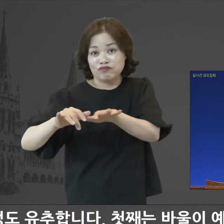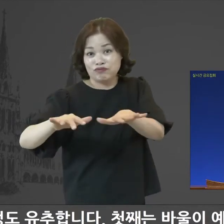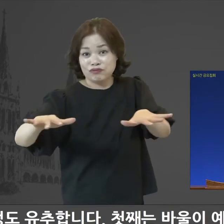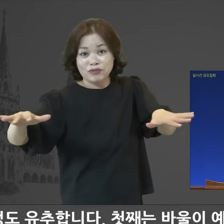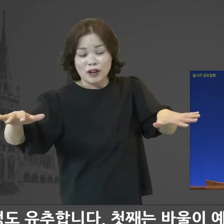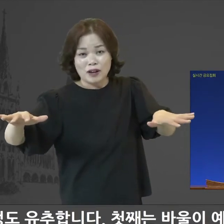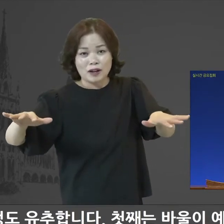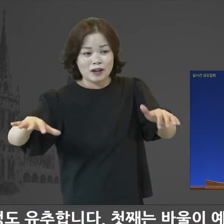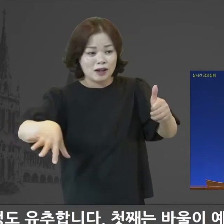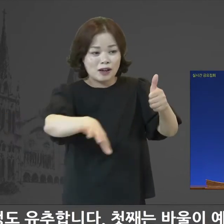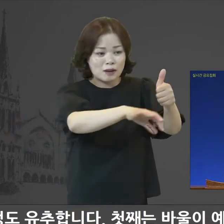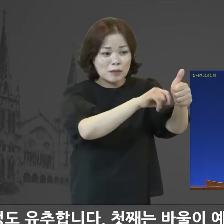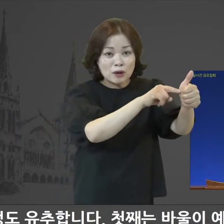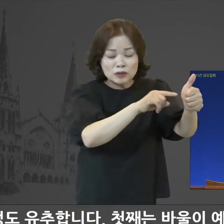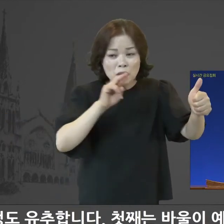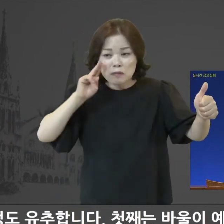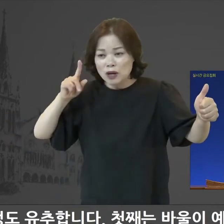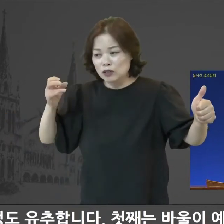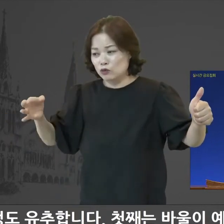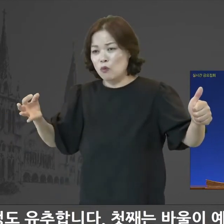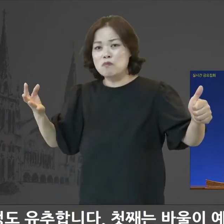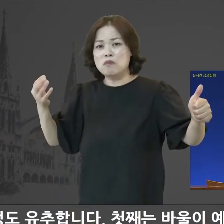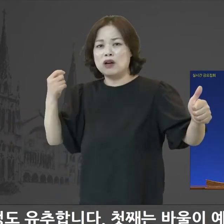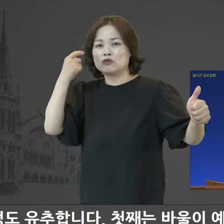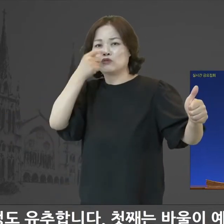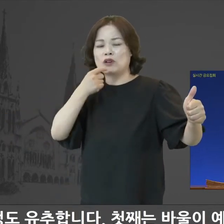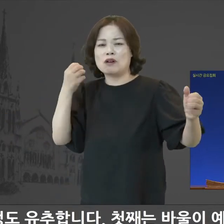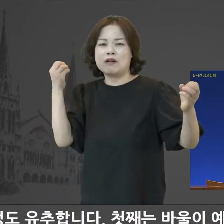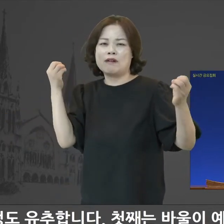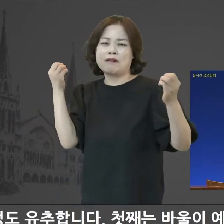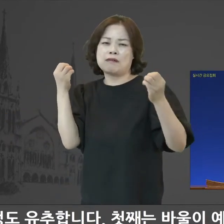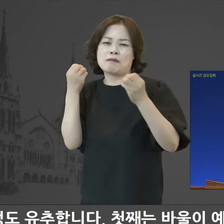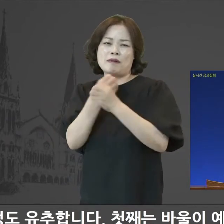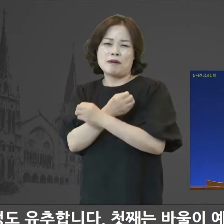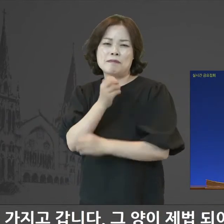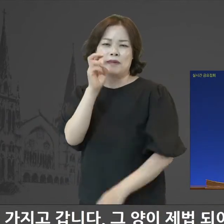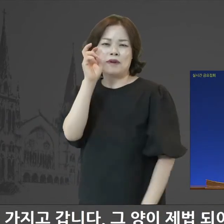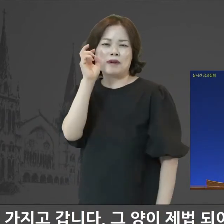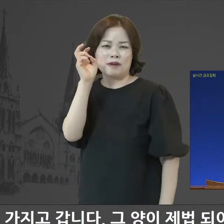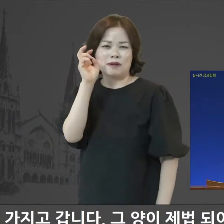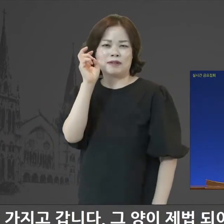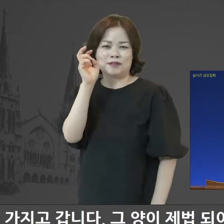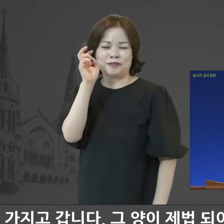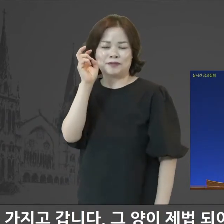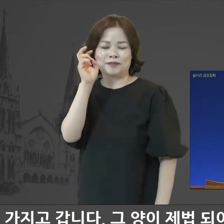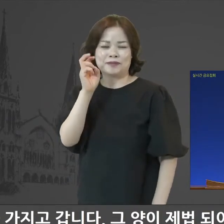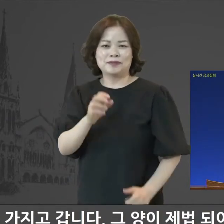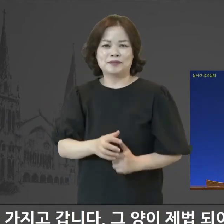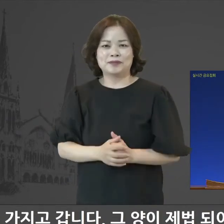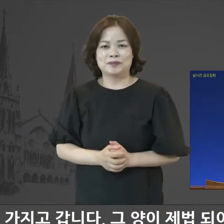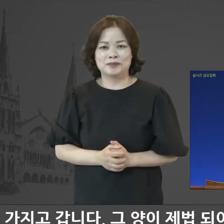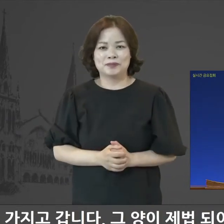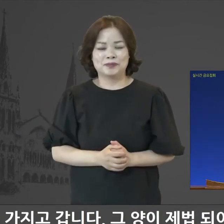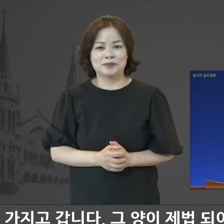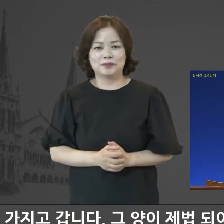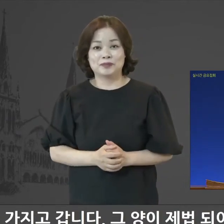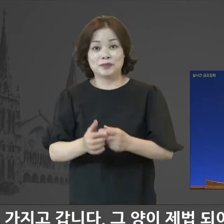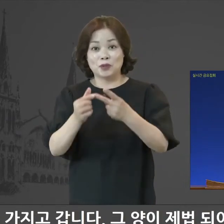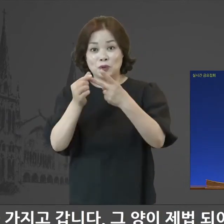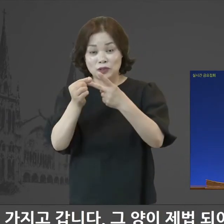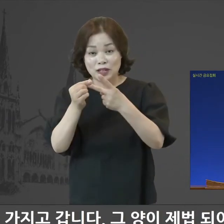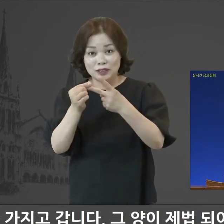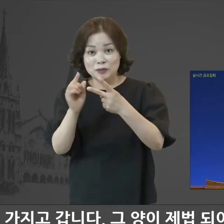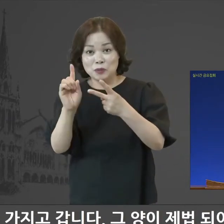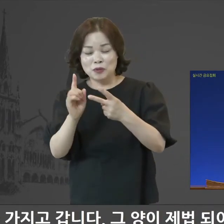바울이 돈이 많은 사람으로 그렇게 오인했을 것이다, 이렇게 추정하는 견해가 있고요. 또